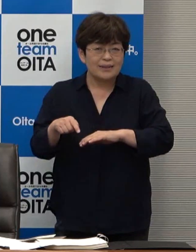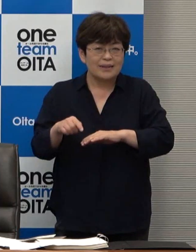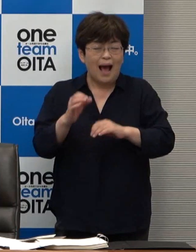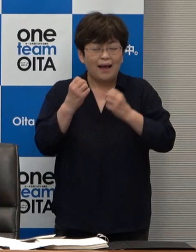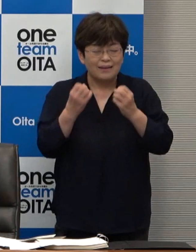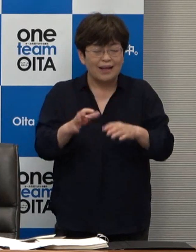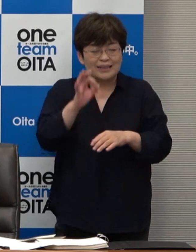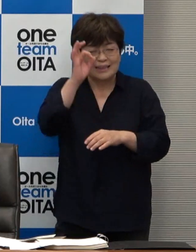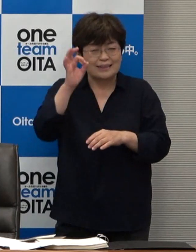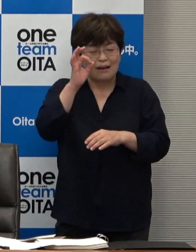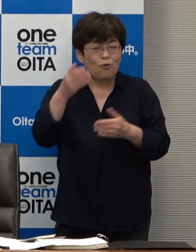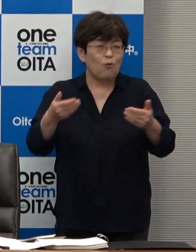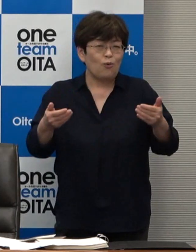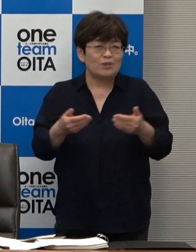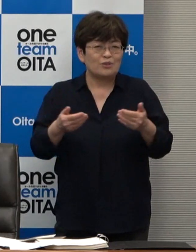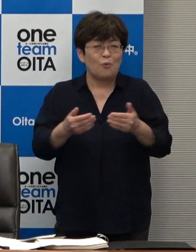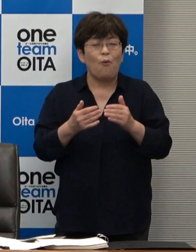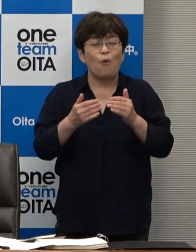します。